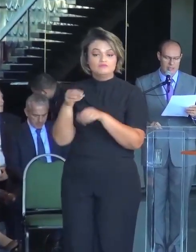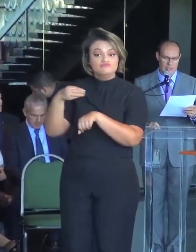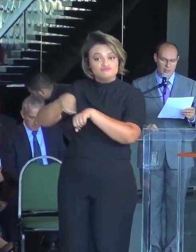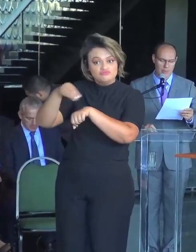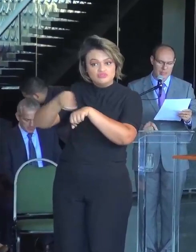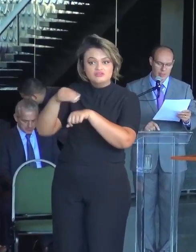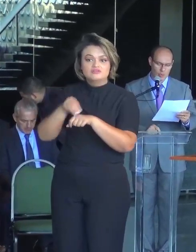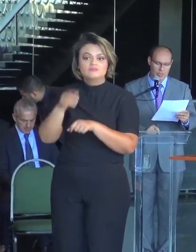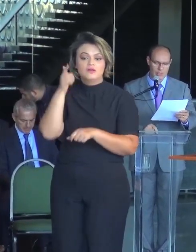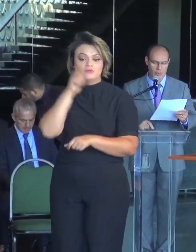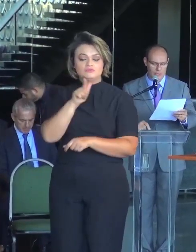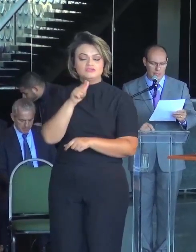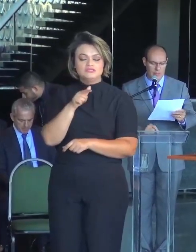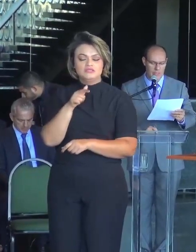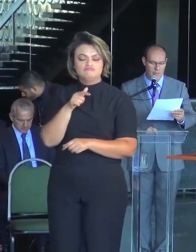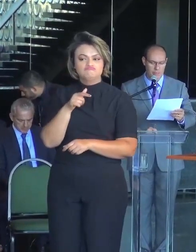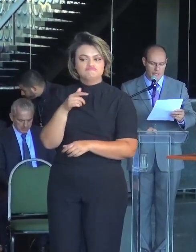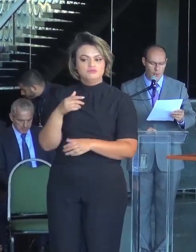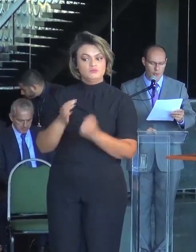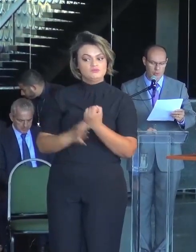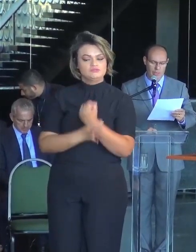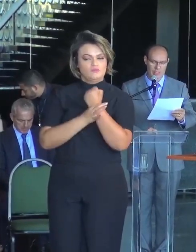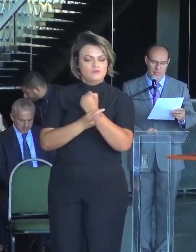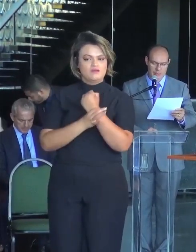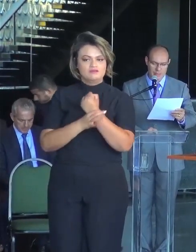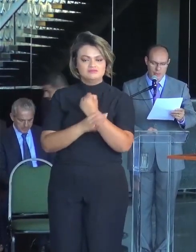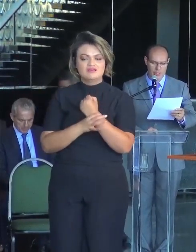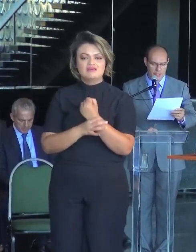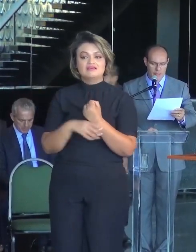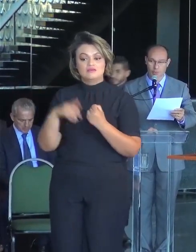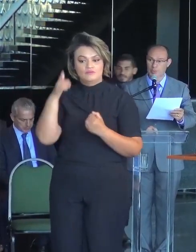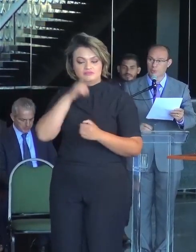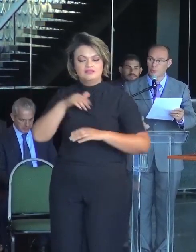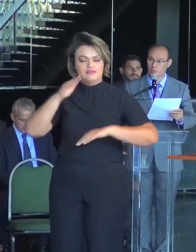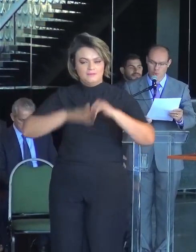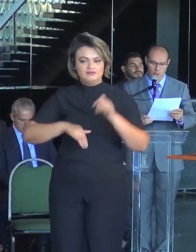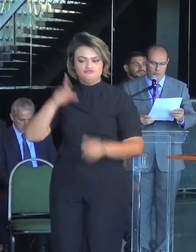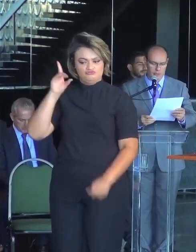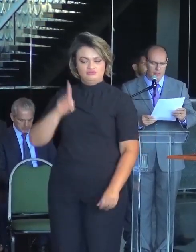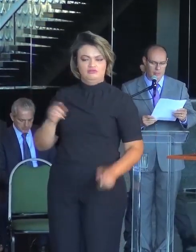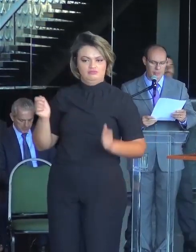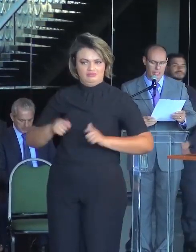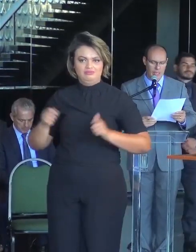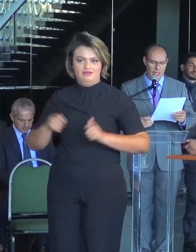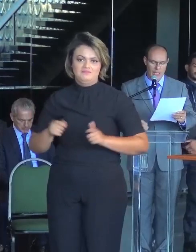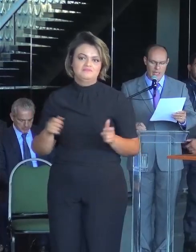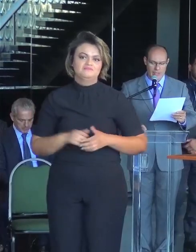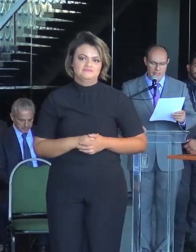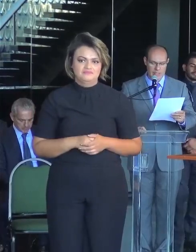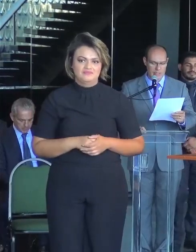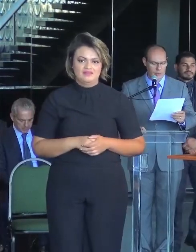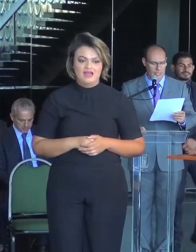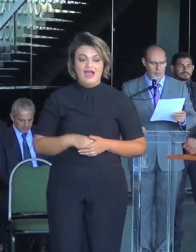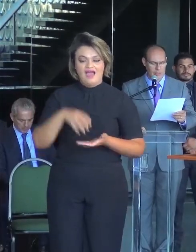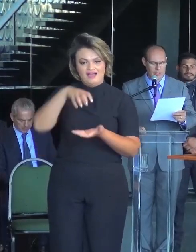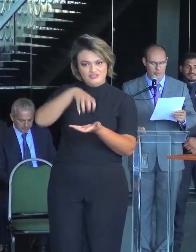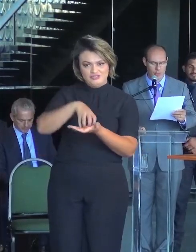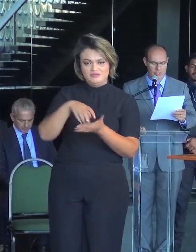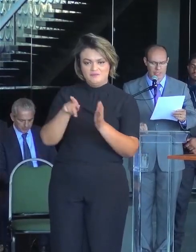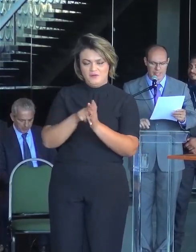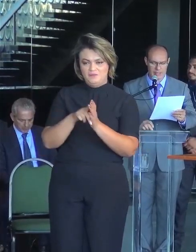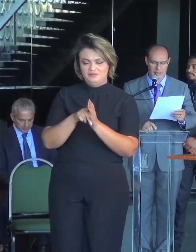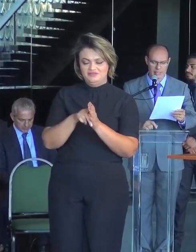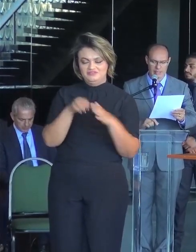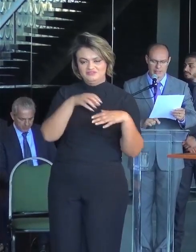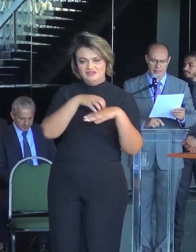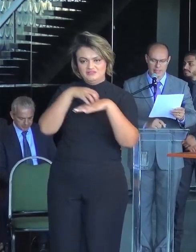para a contratação mais segura e consciente, bem como para o exercício de direitos pelos consumidores. A Agência Nacional de